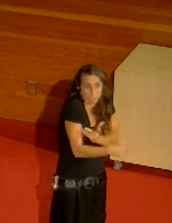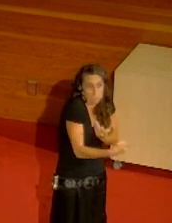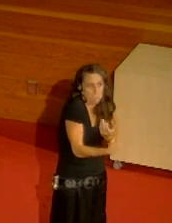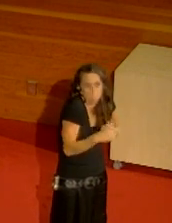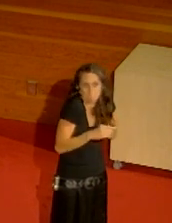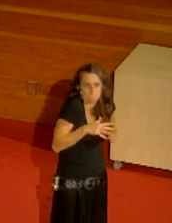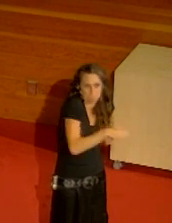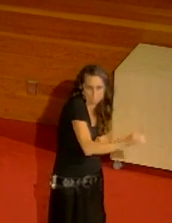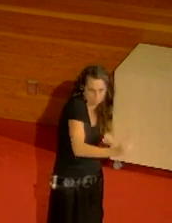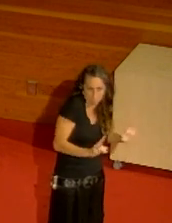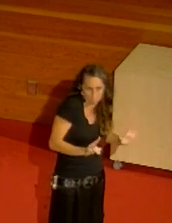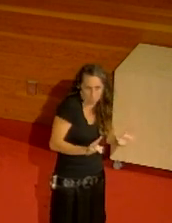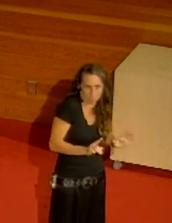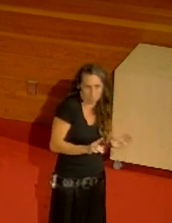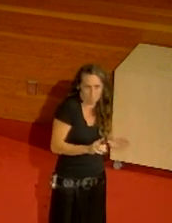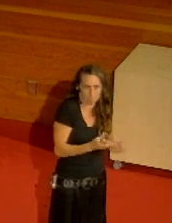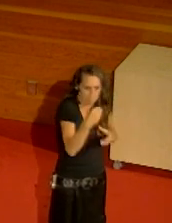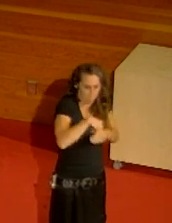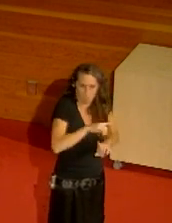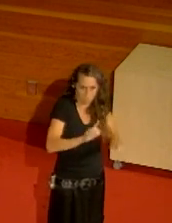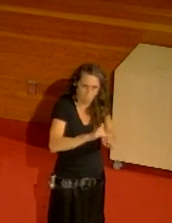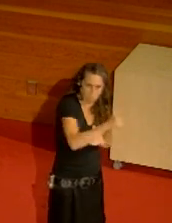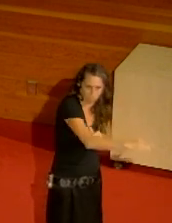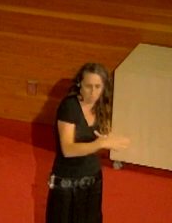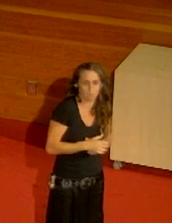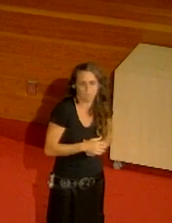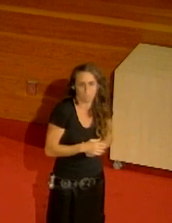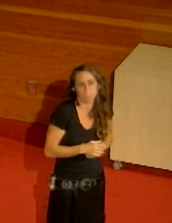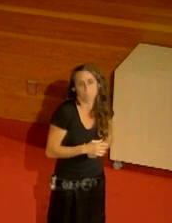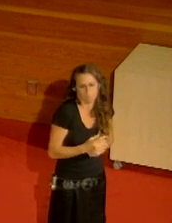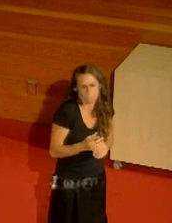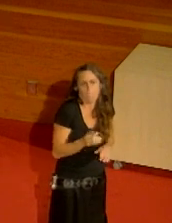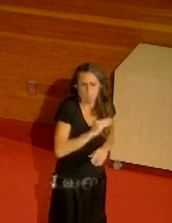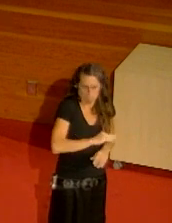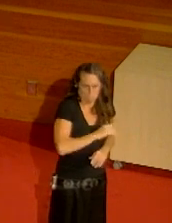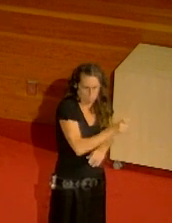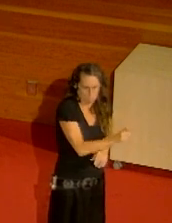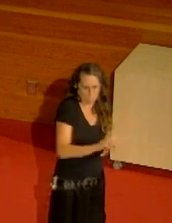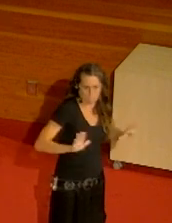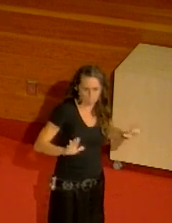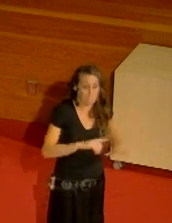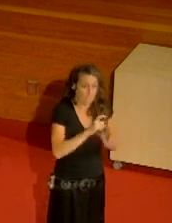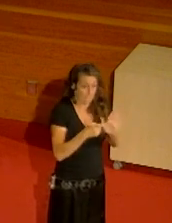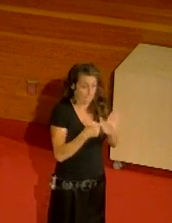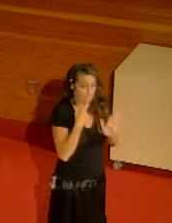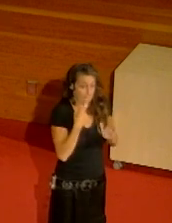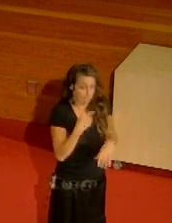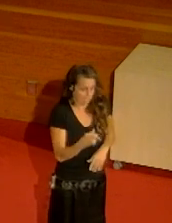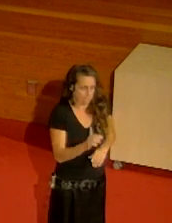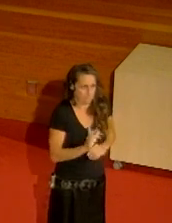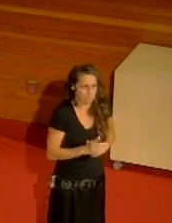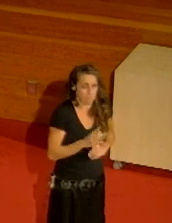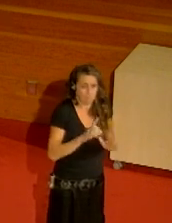de la población que no es una no es un dato pequeño y también dice esta ley reconoce afirma